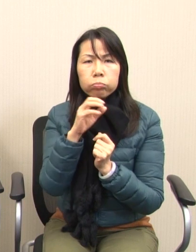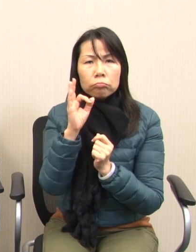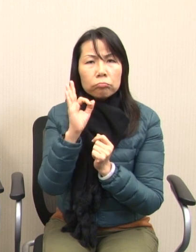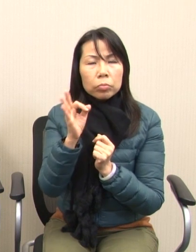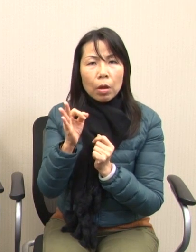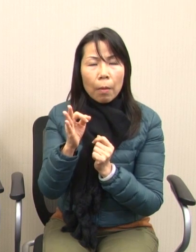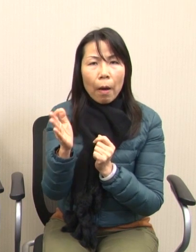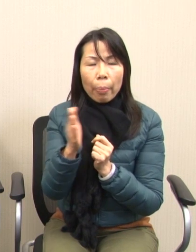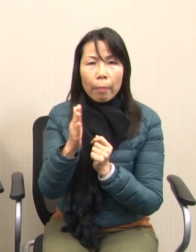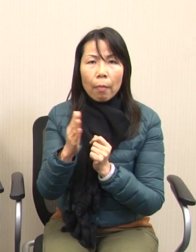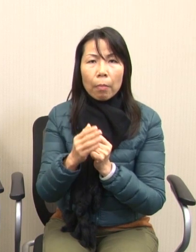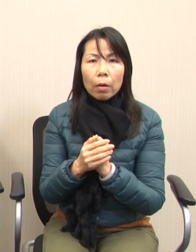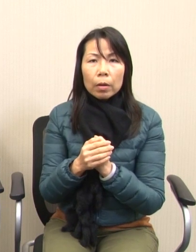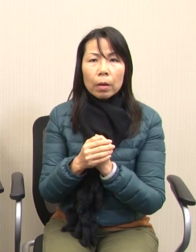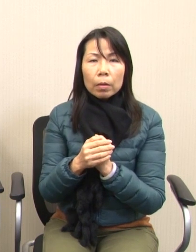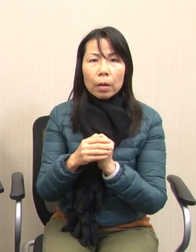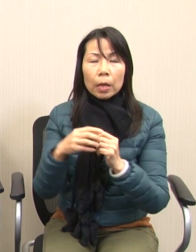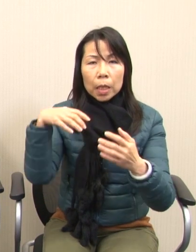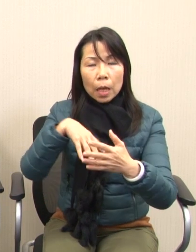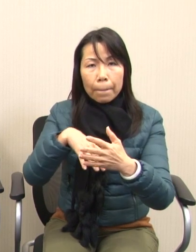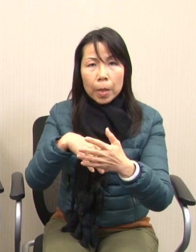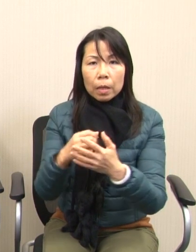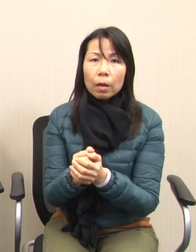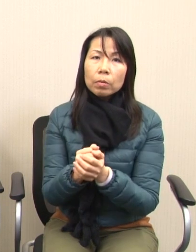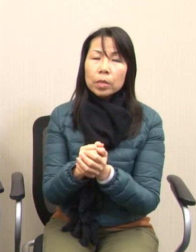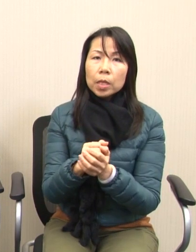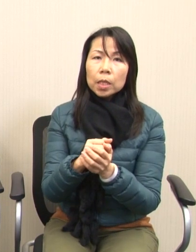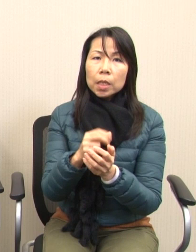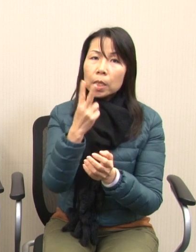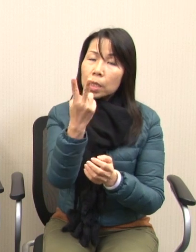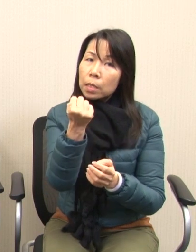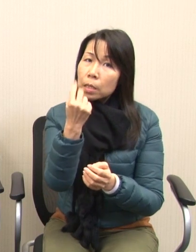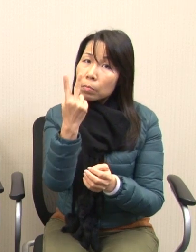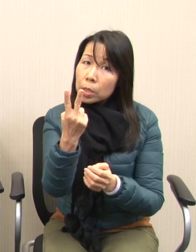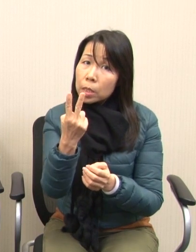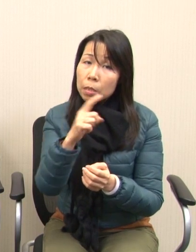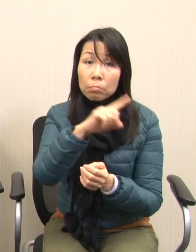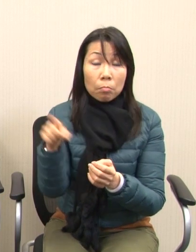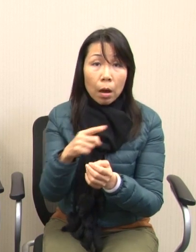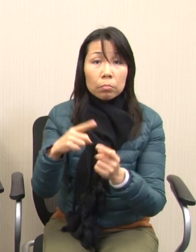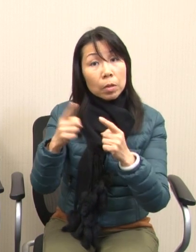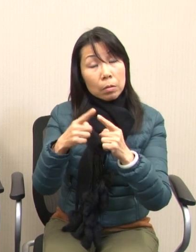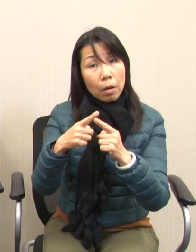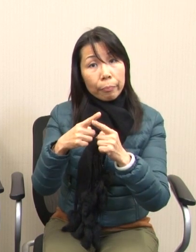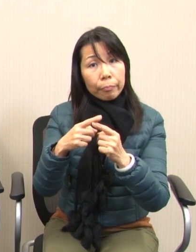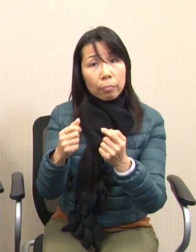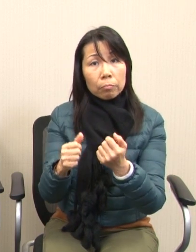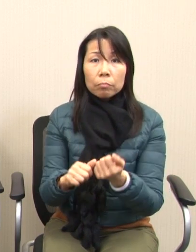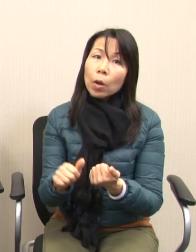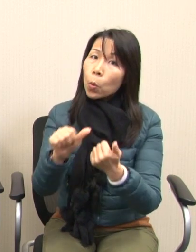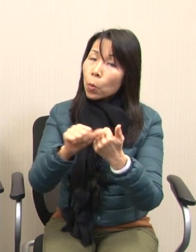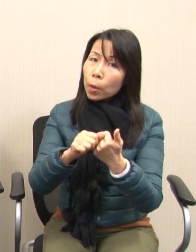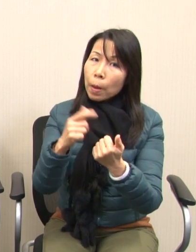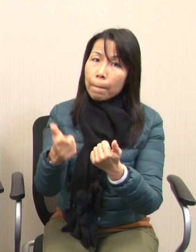係22萬人去委任你300多票，咁我長毛都3萬多票